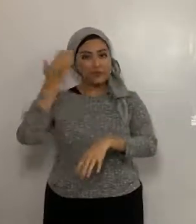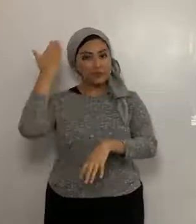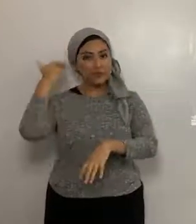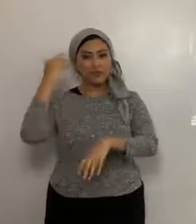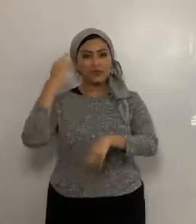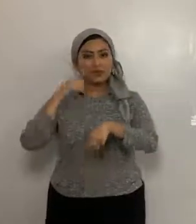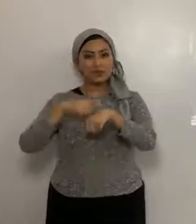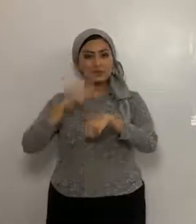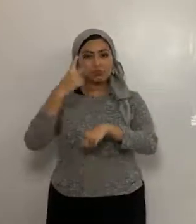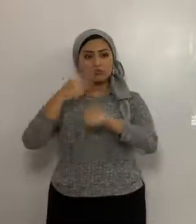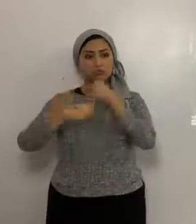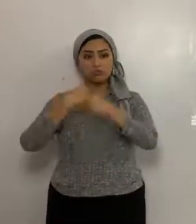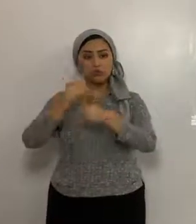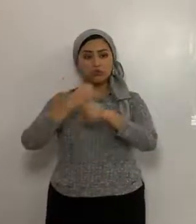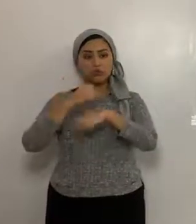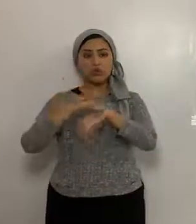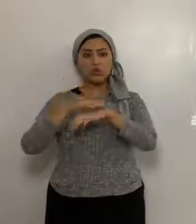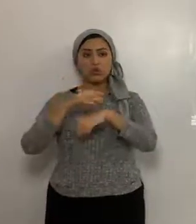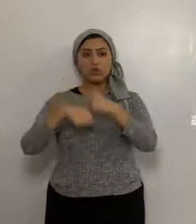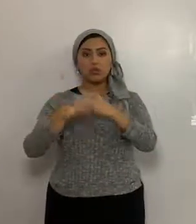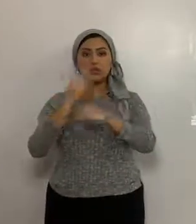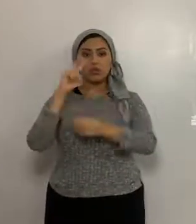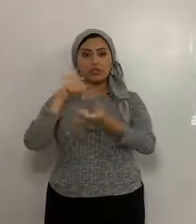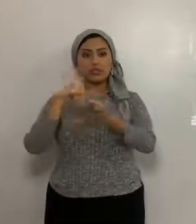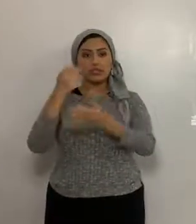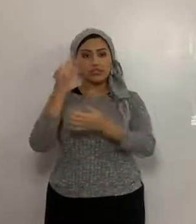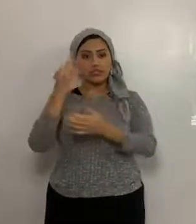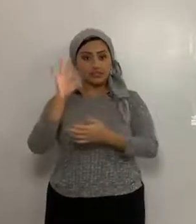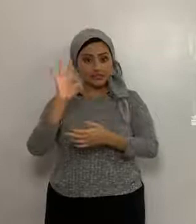2 años, fue en el año 2019 para ser exactos,